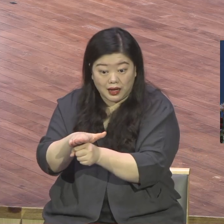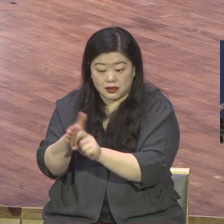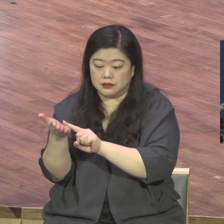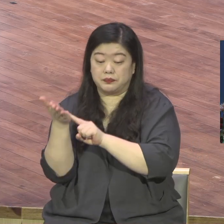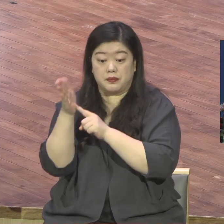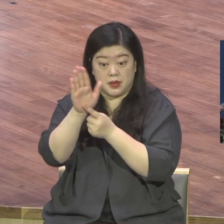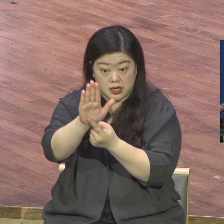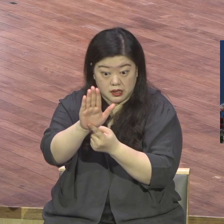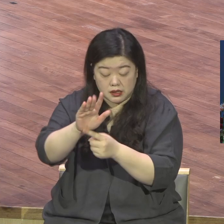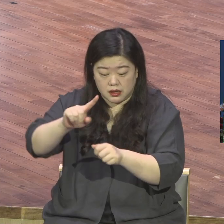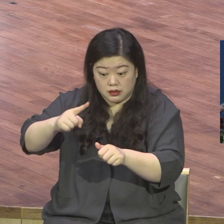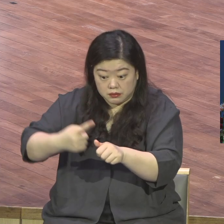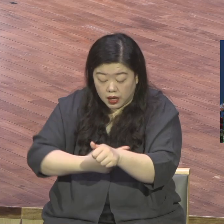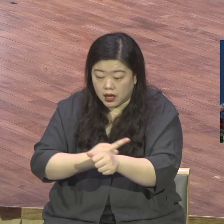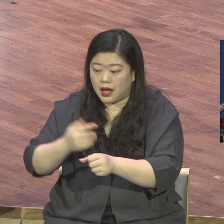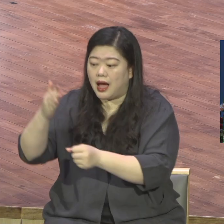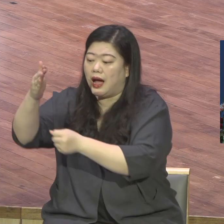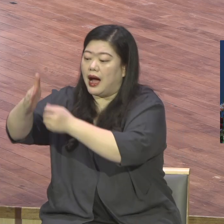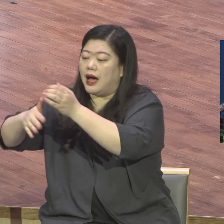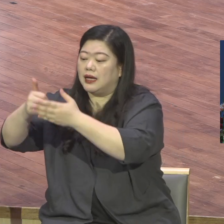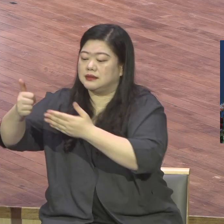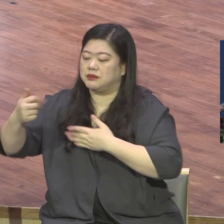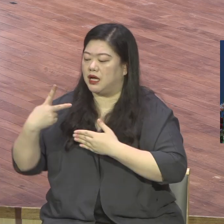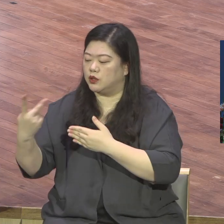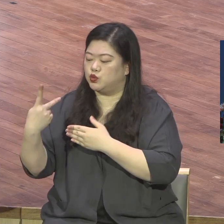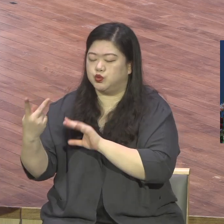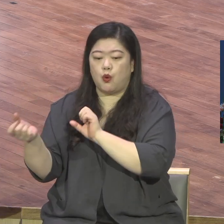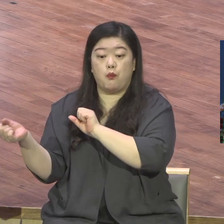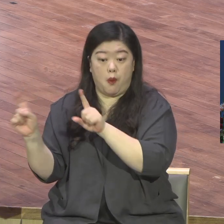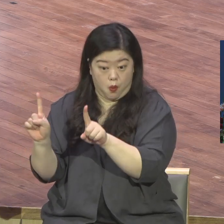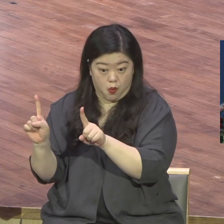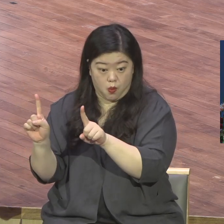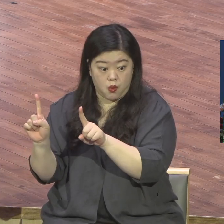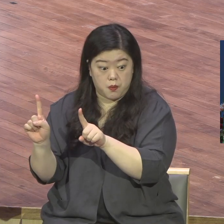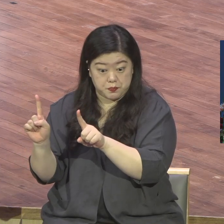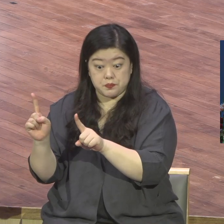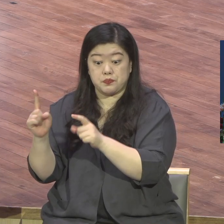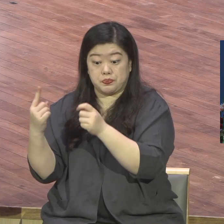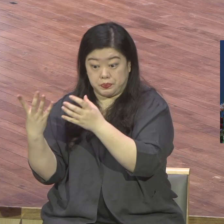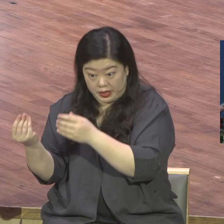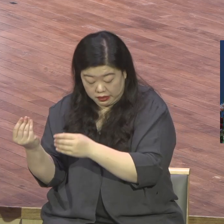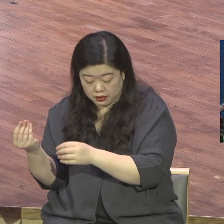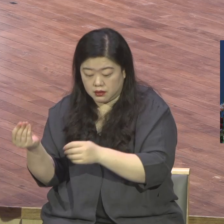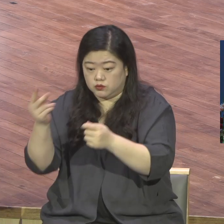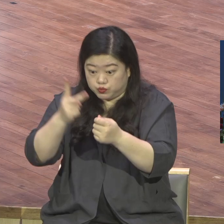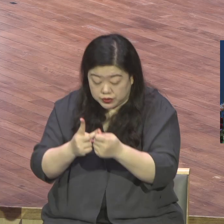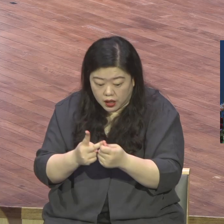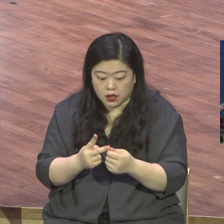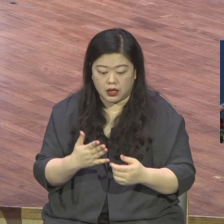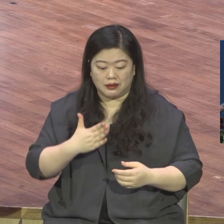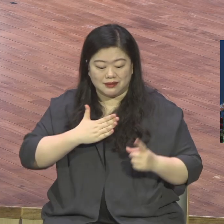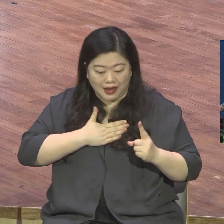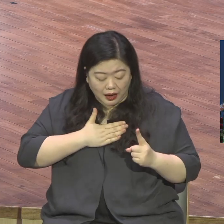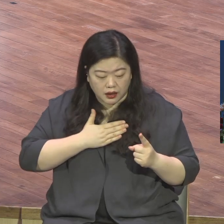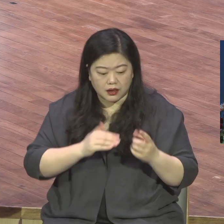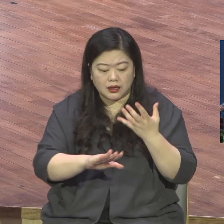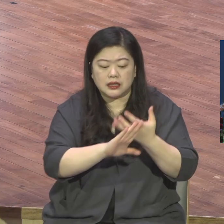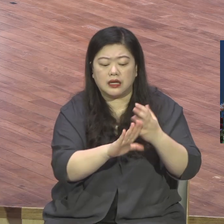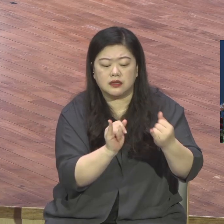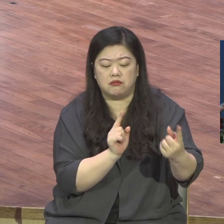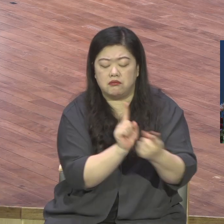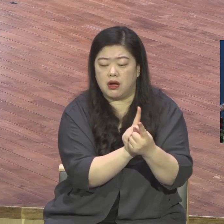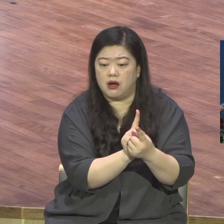서로 간에도 화목해라. 하나님과 나와의 화목, 인간과 인간과의 화목, 이게 이루어져야